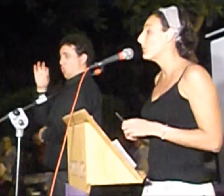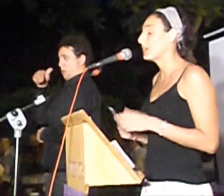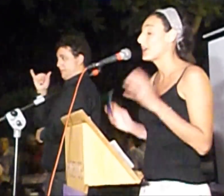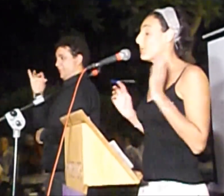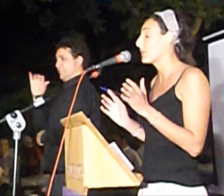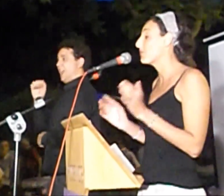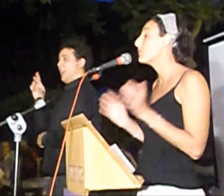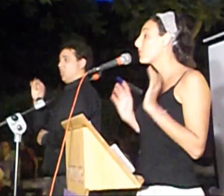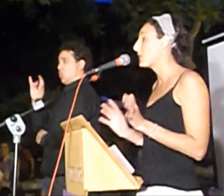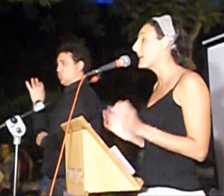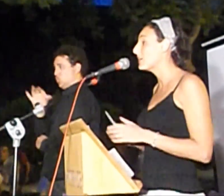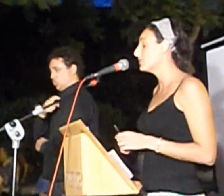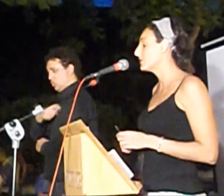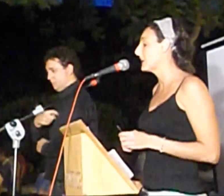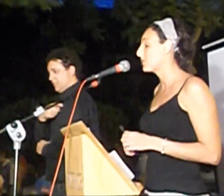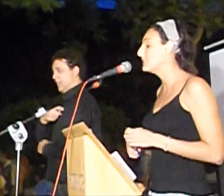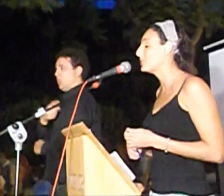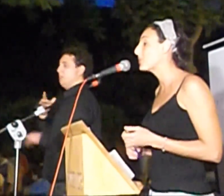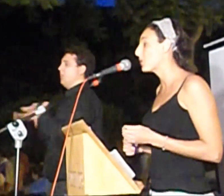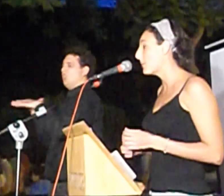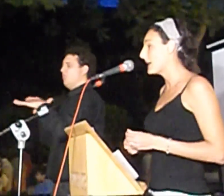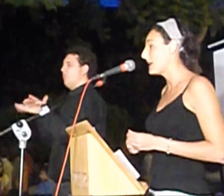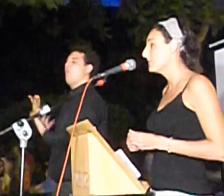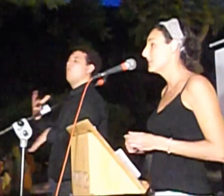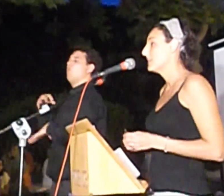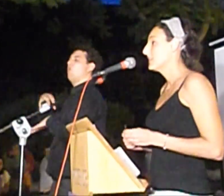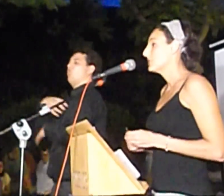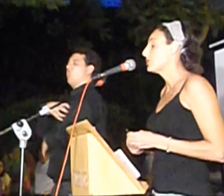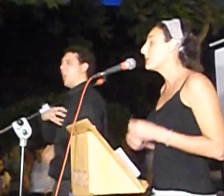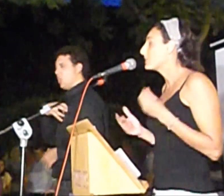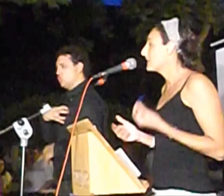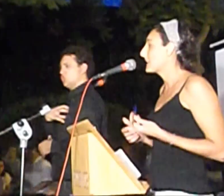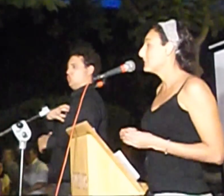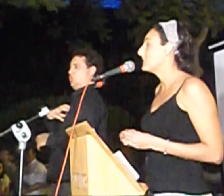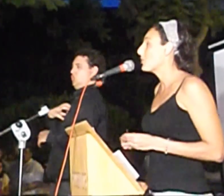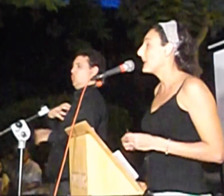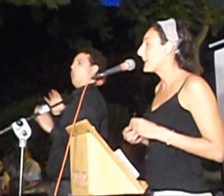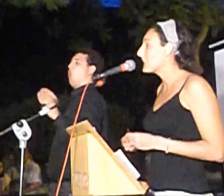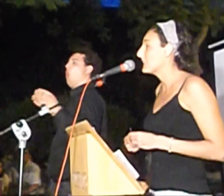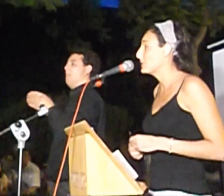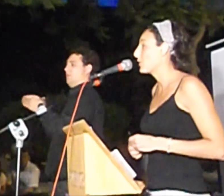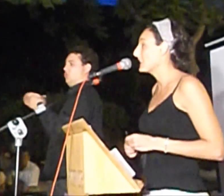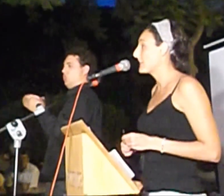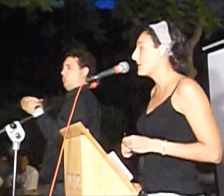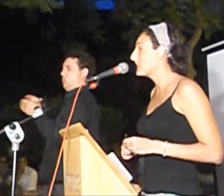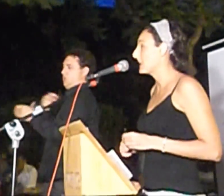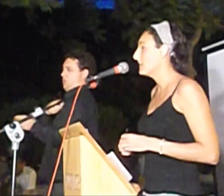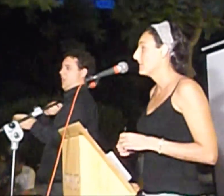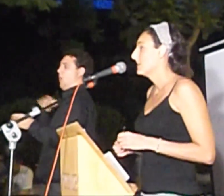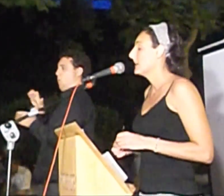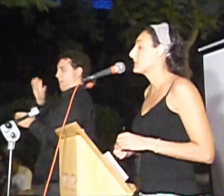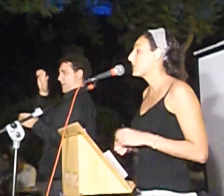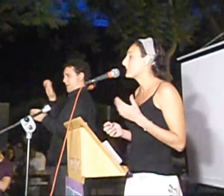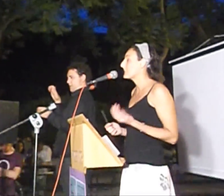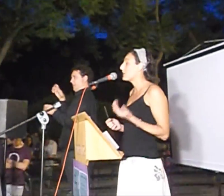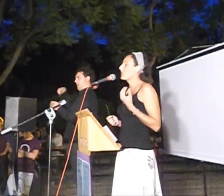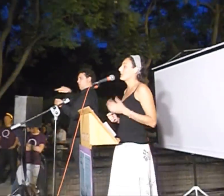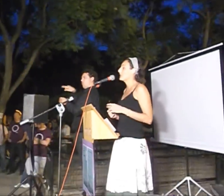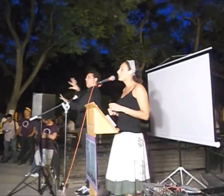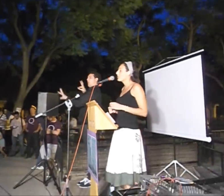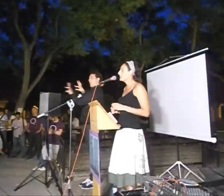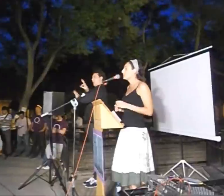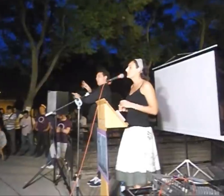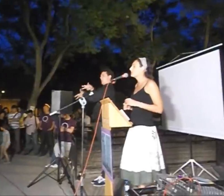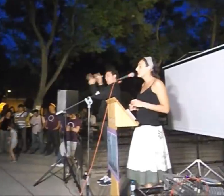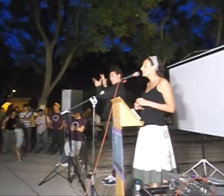comisión Perdón funcionarios de la comisión europea son personas que no han sido elegidas democráticamente y que son las que están